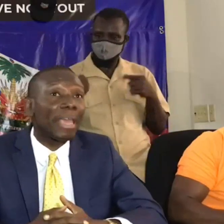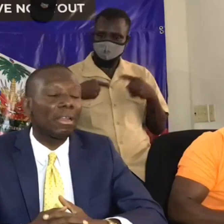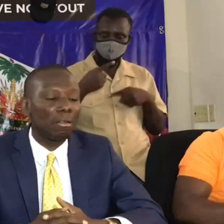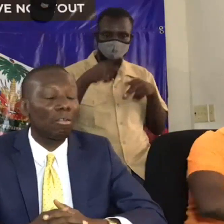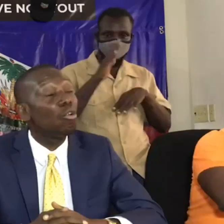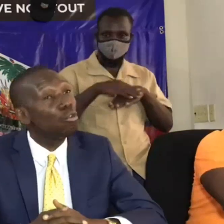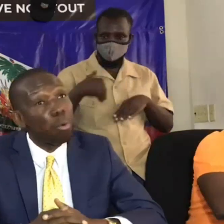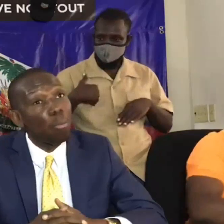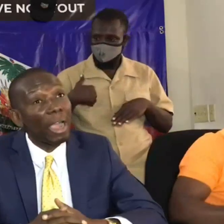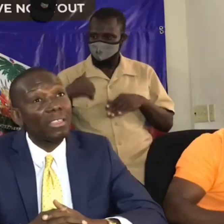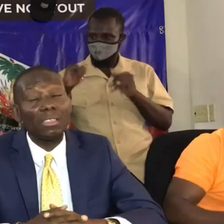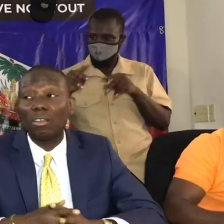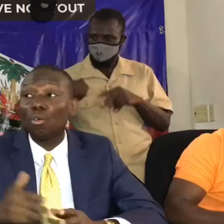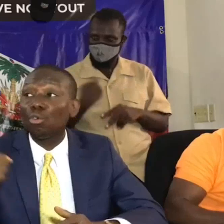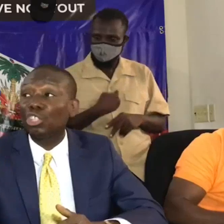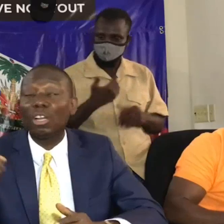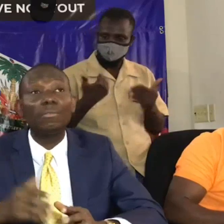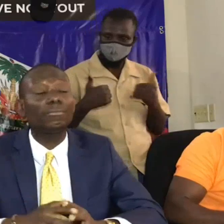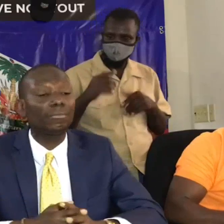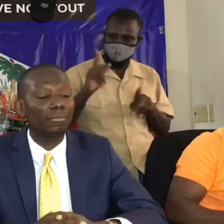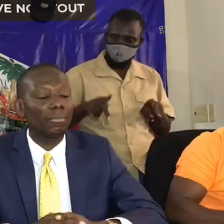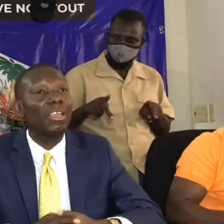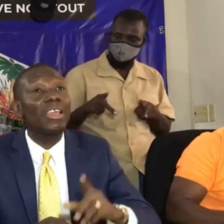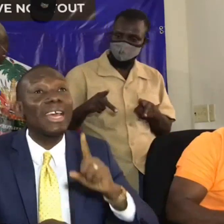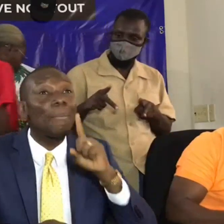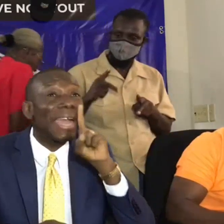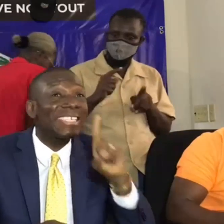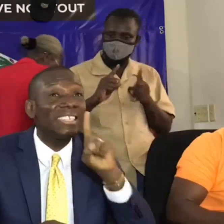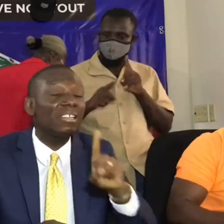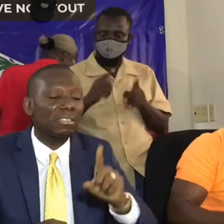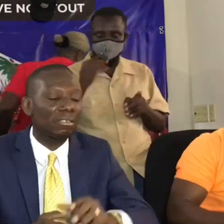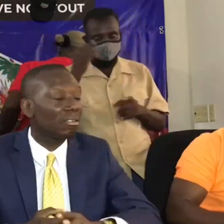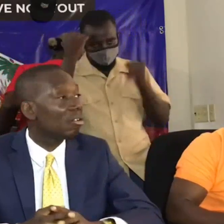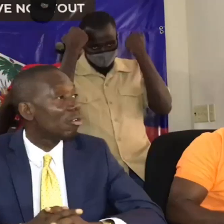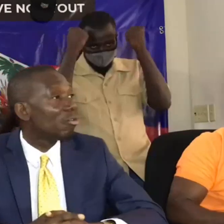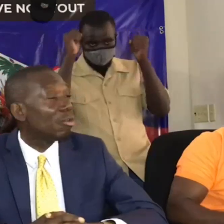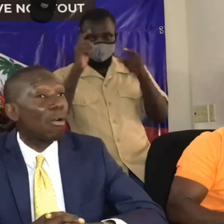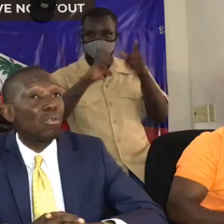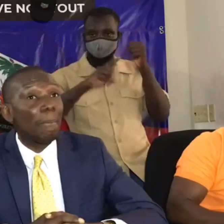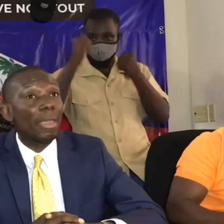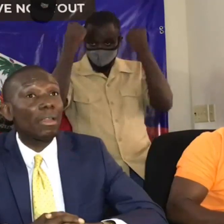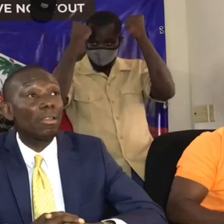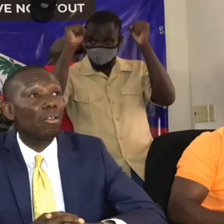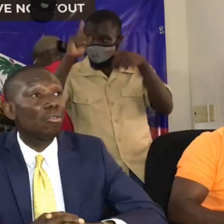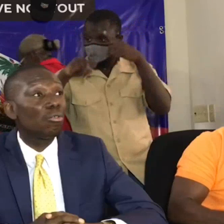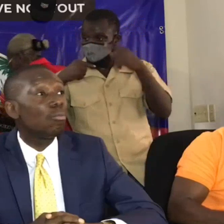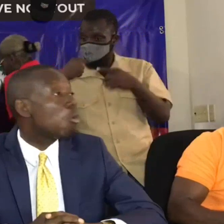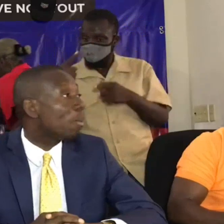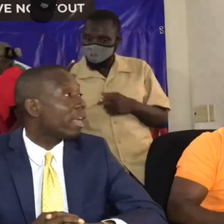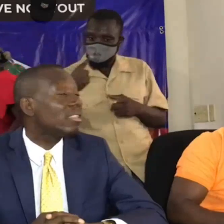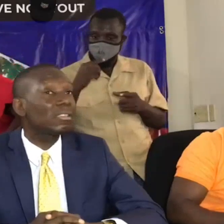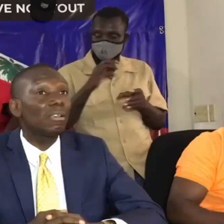cour d'appel du Port-au-Prince, Claude Jean, et à la présidente de la cour d'appel